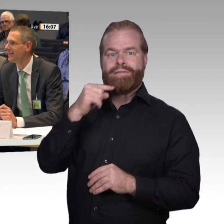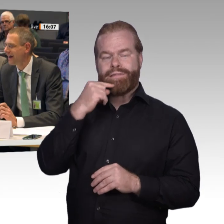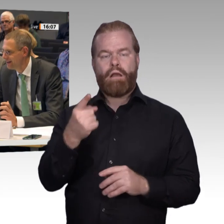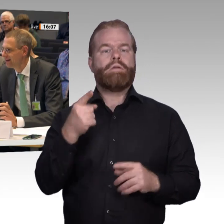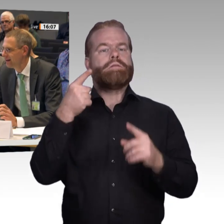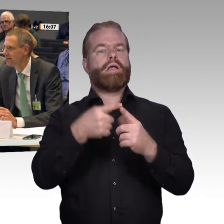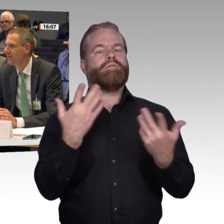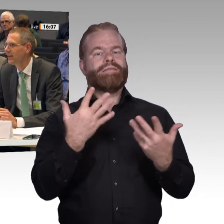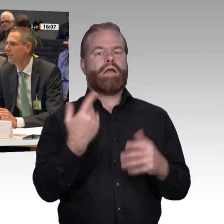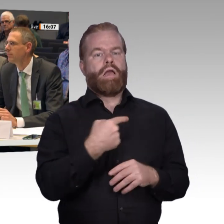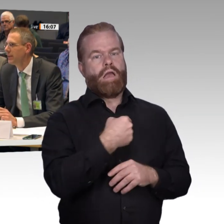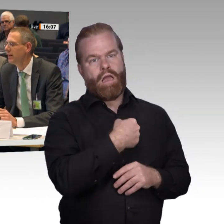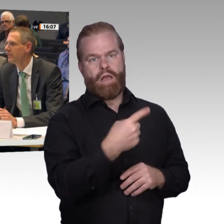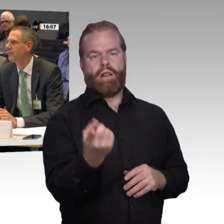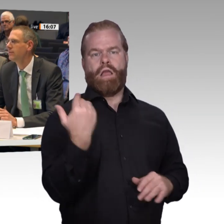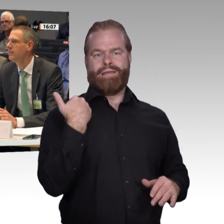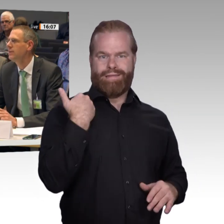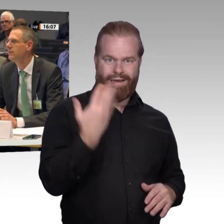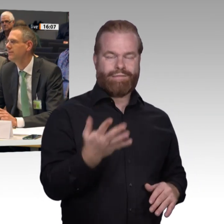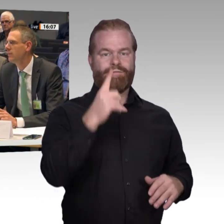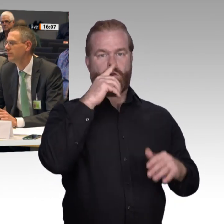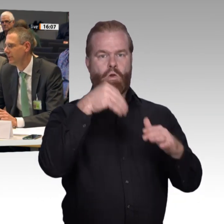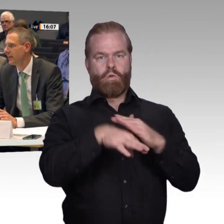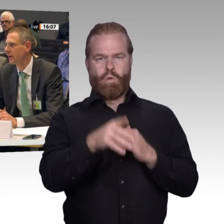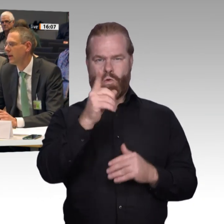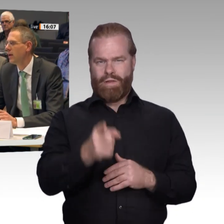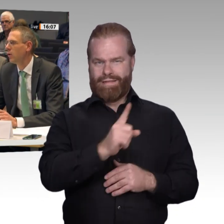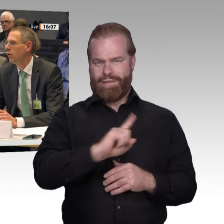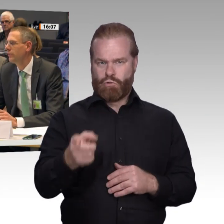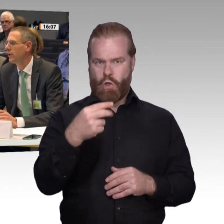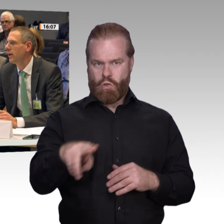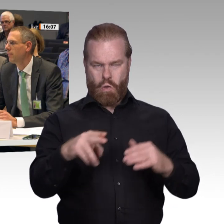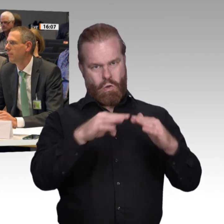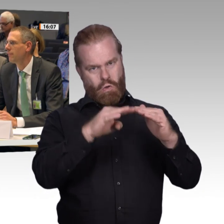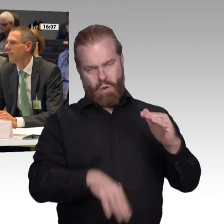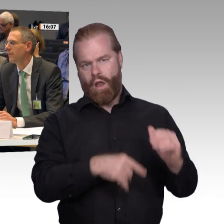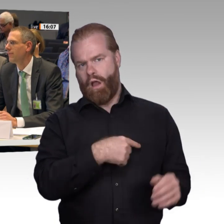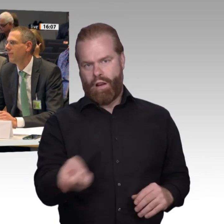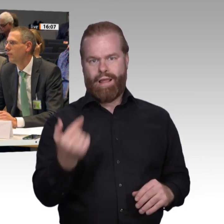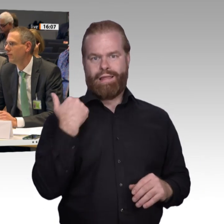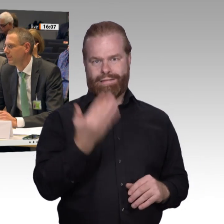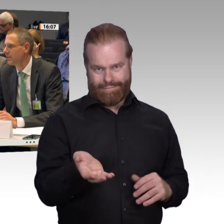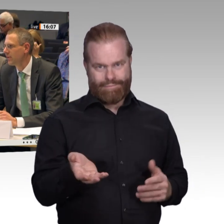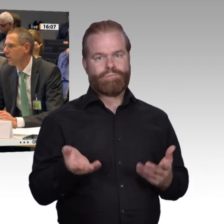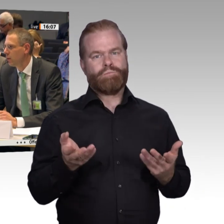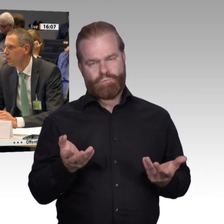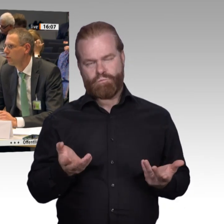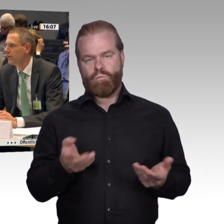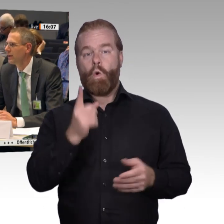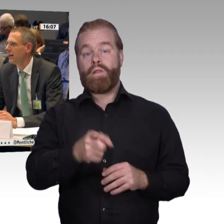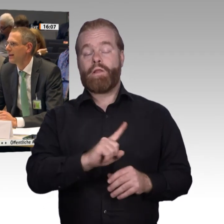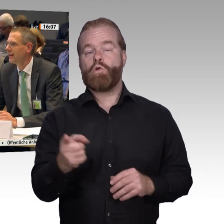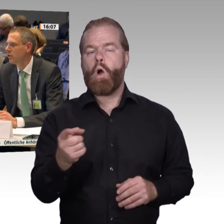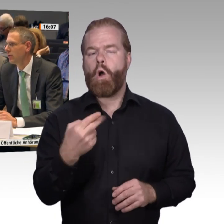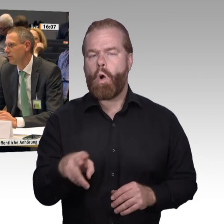dazu, dass alle entlastet werden, belastet sind die, die selber pflegen. Und wenn man sich das vor Augen